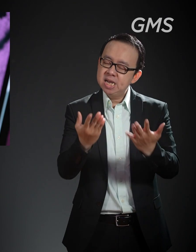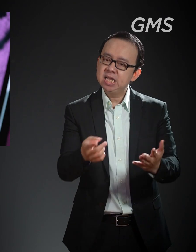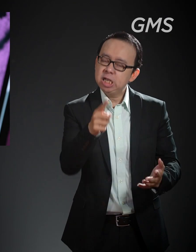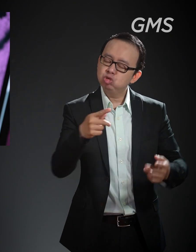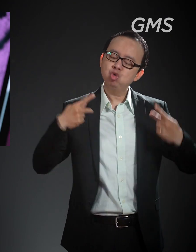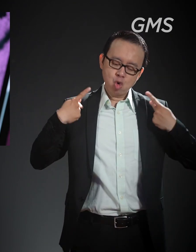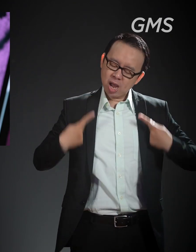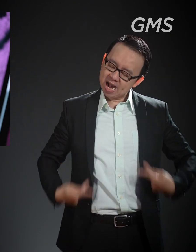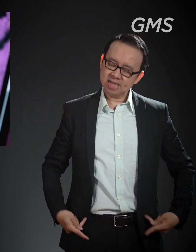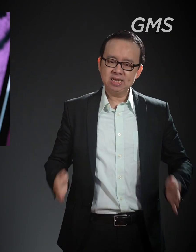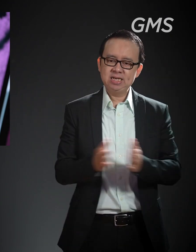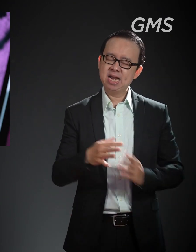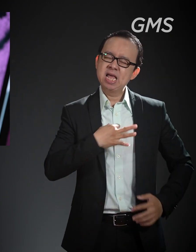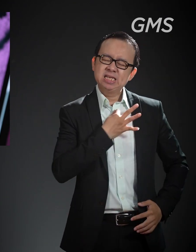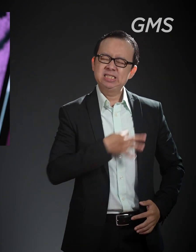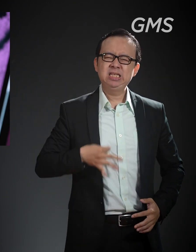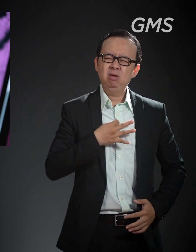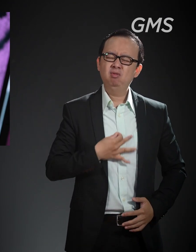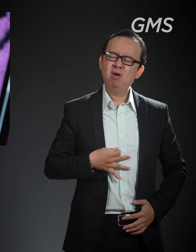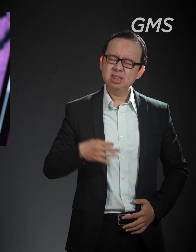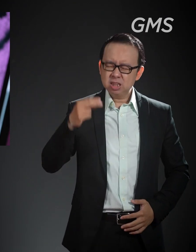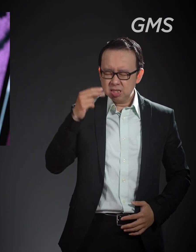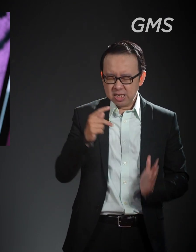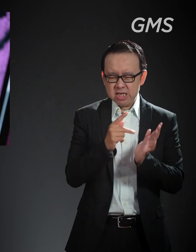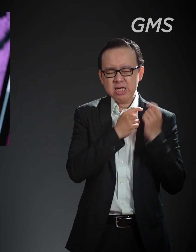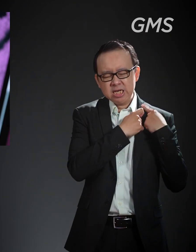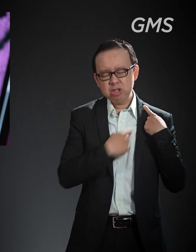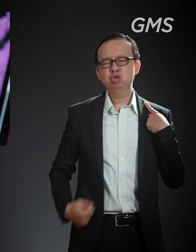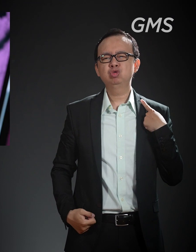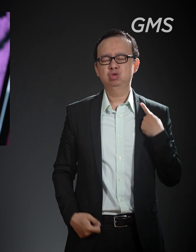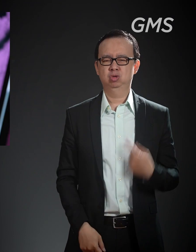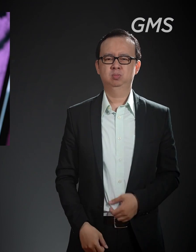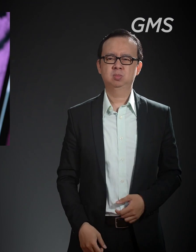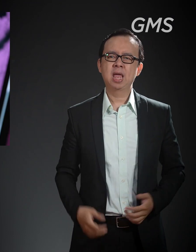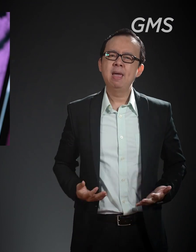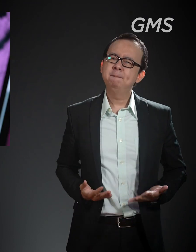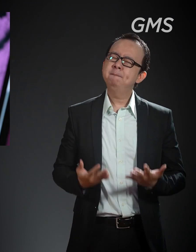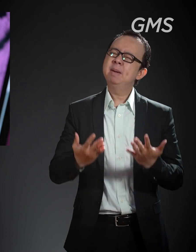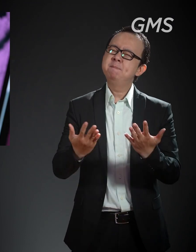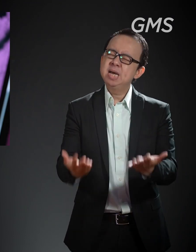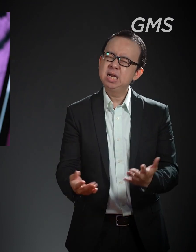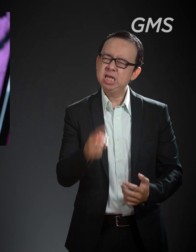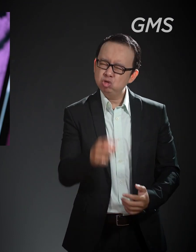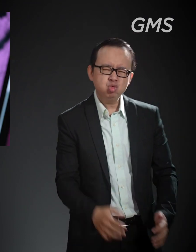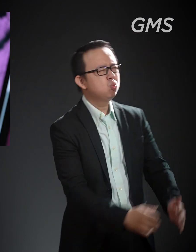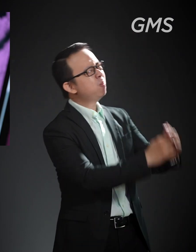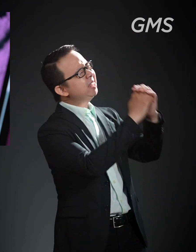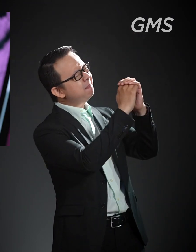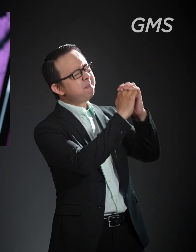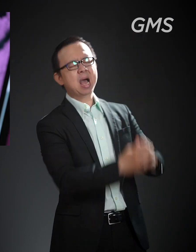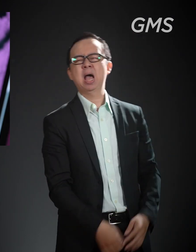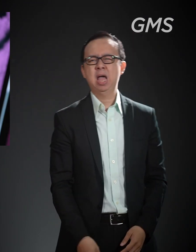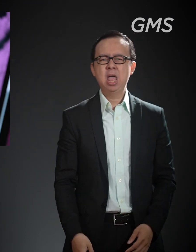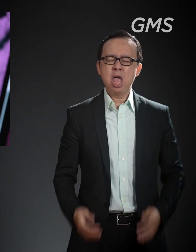adalah sifat. Memberi adalah sikap hati. Memberi adalah sebuah postur menyembah.